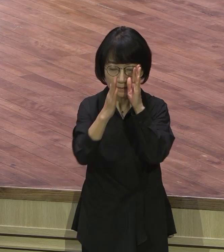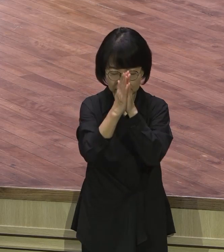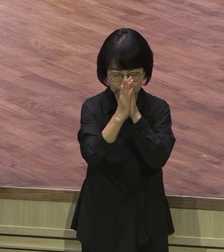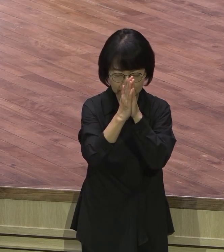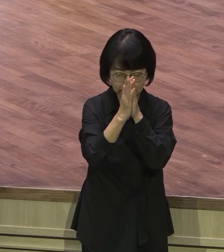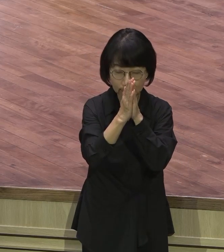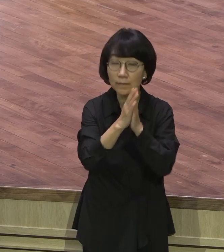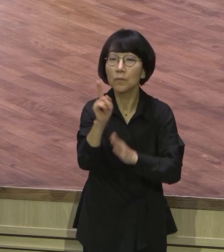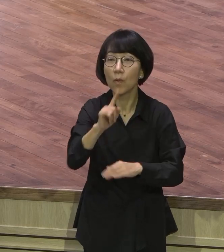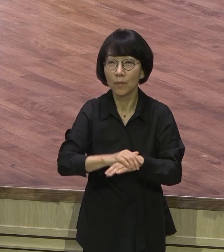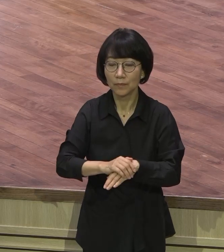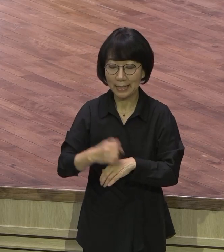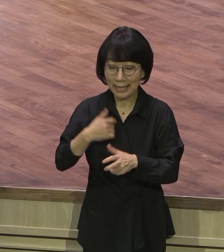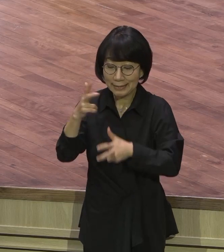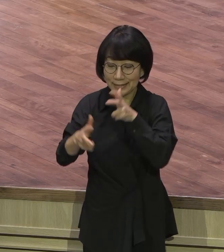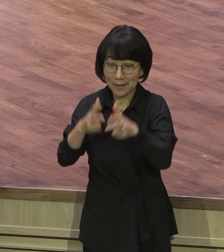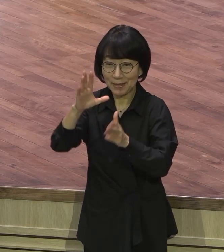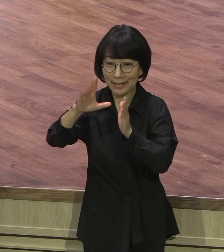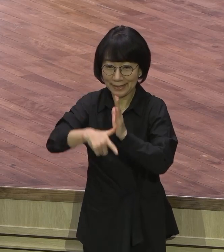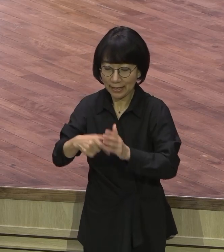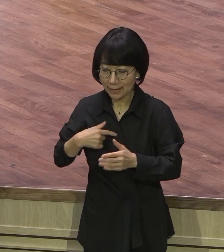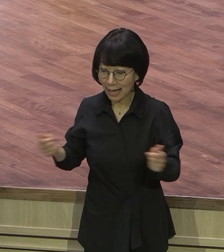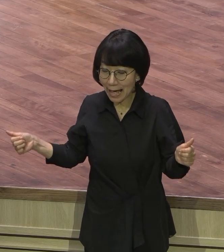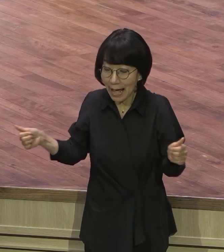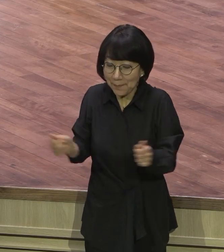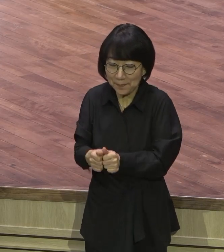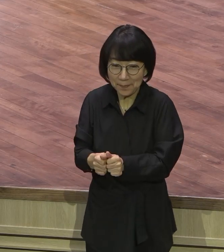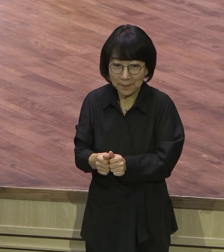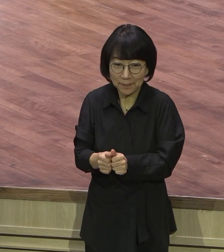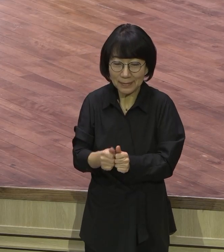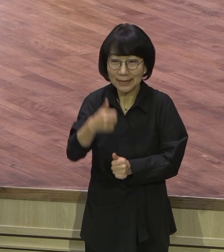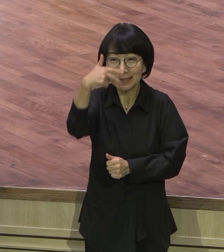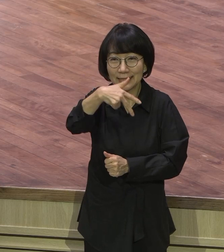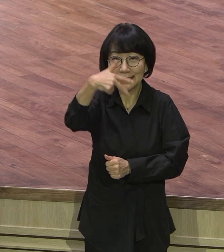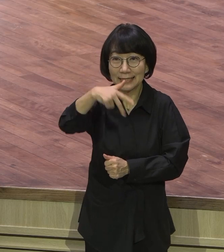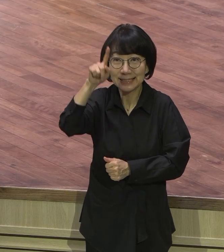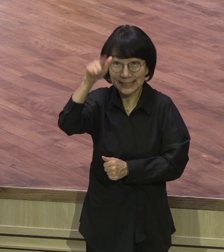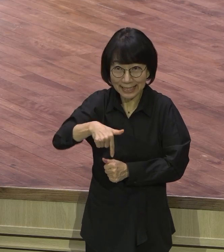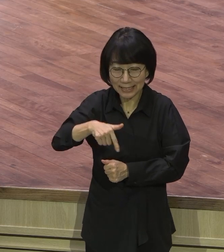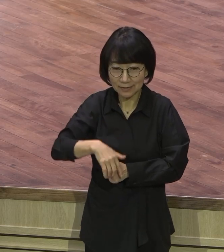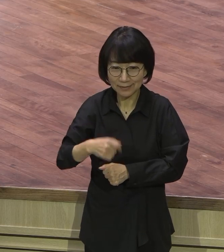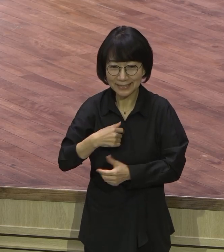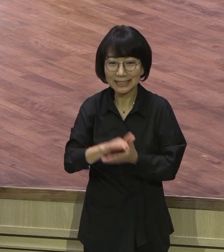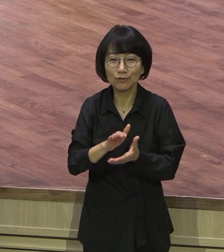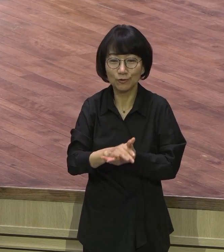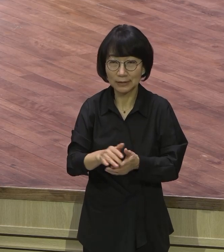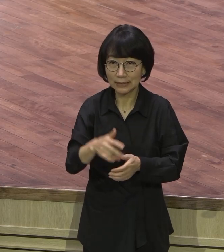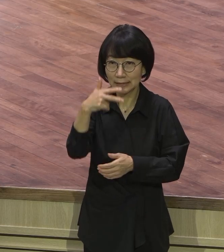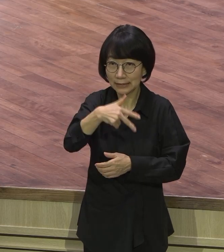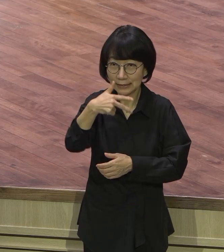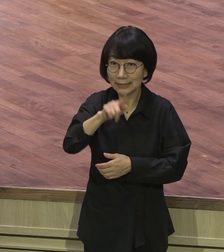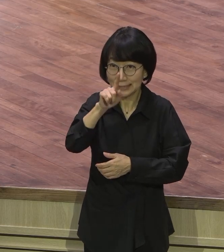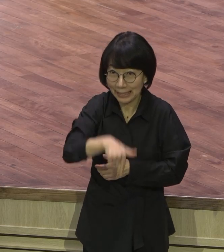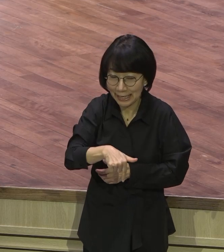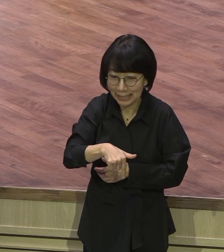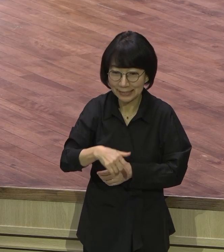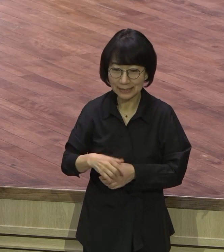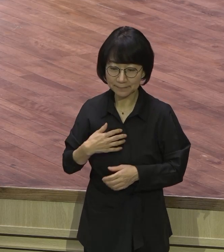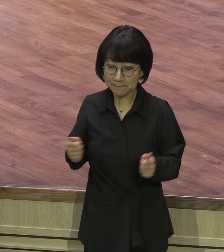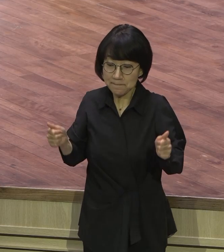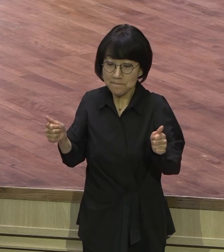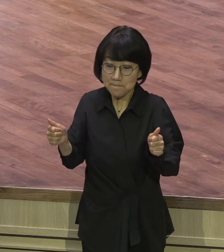기도는 사업의 짝이 되는 친구다 그랬어요 기도는 사업의 짝이 되는 친구 그러니까 예수 믿는